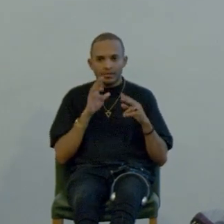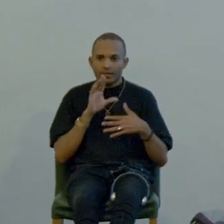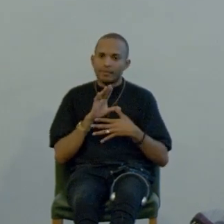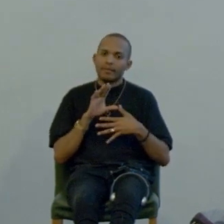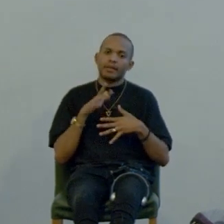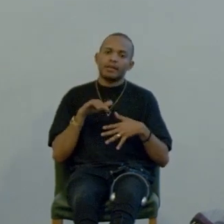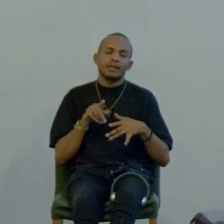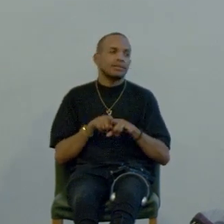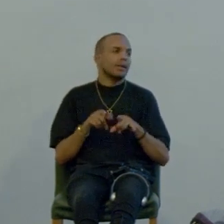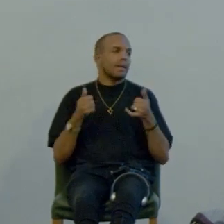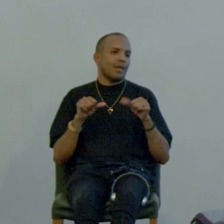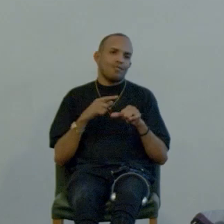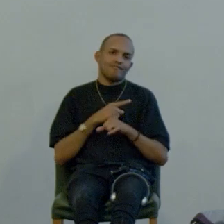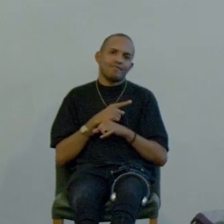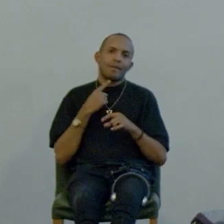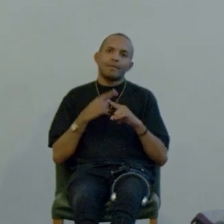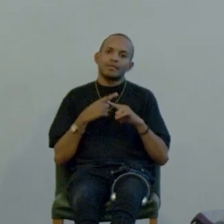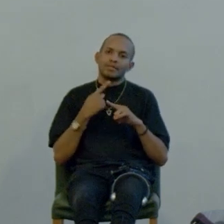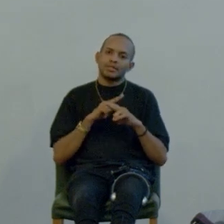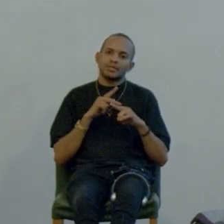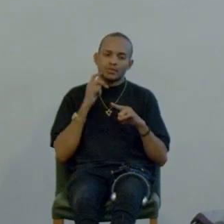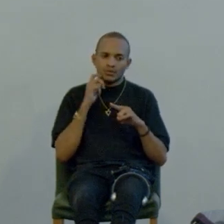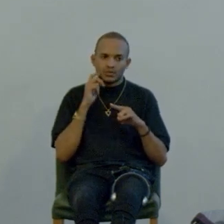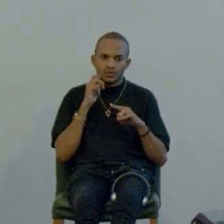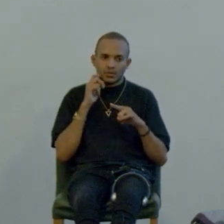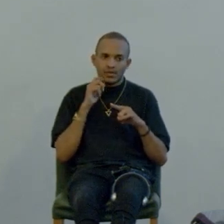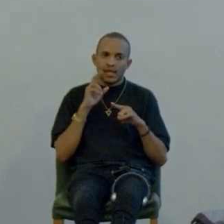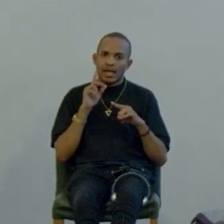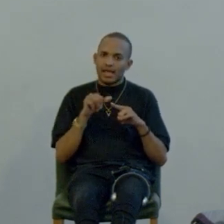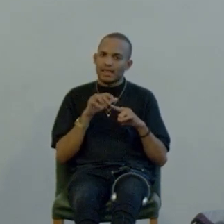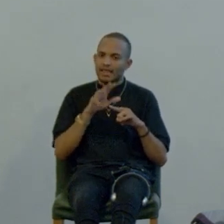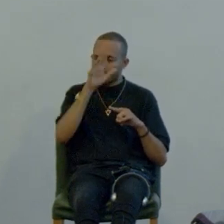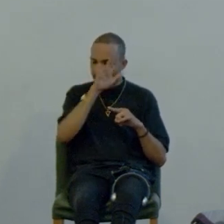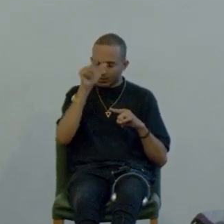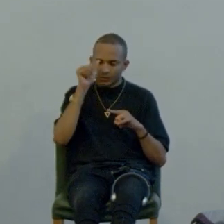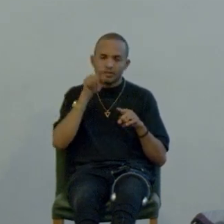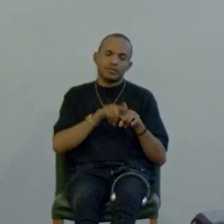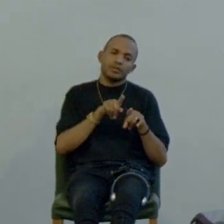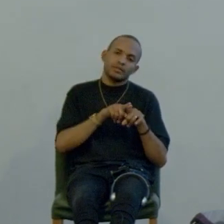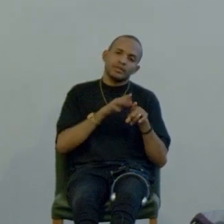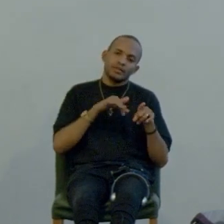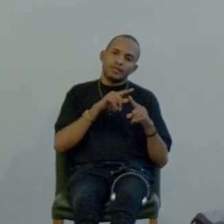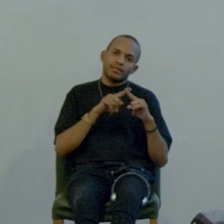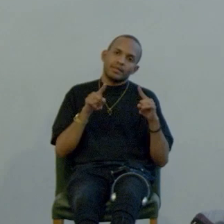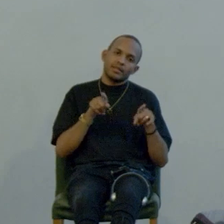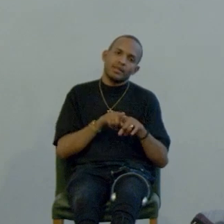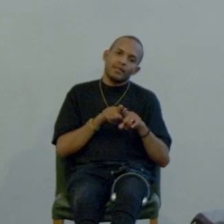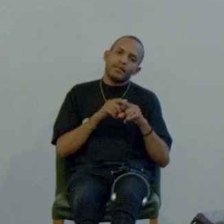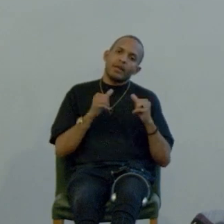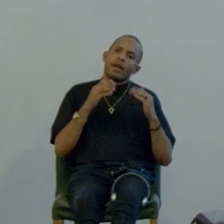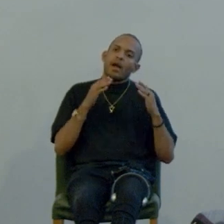que a situação no Brasil é muito pior, porque isso aqui inclui toda a grande Amazônia, né? Não só a bacia amazônica, na verdade, mas também a região do